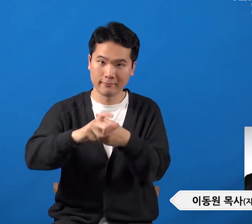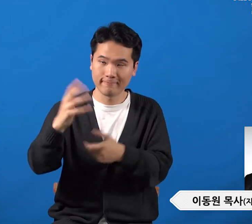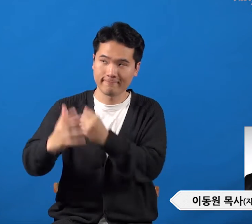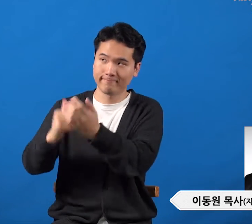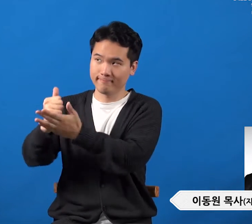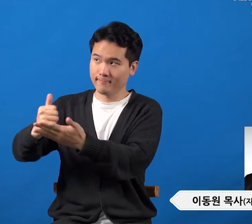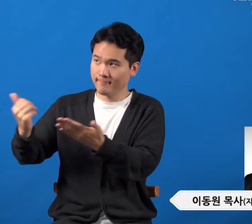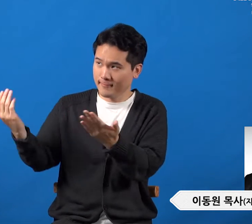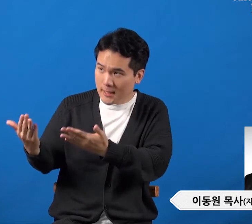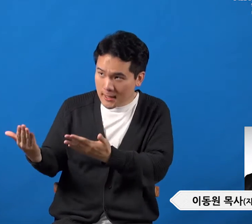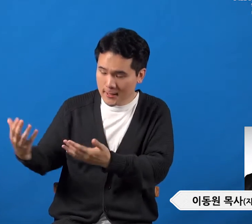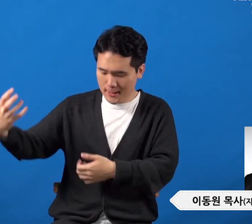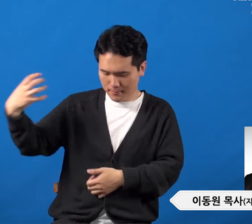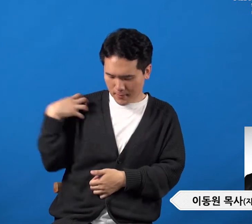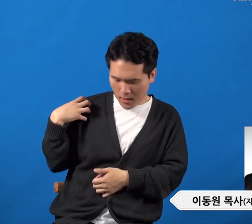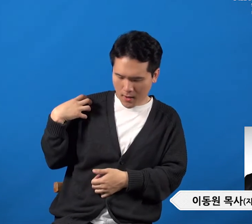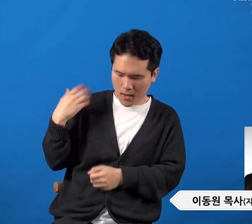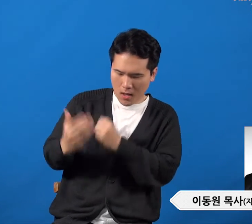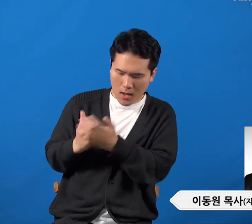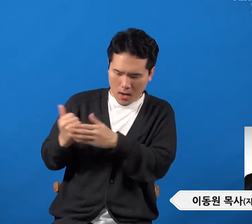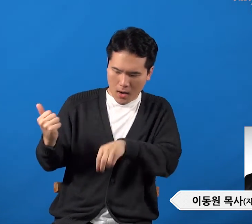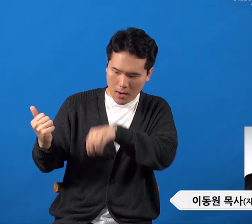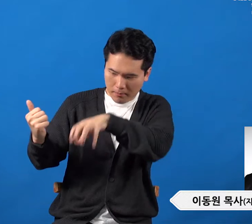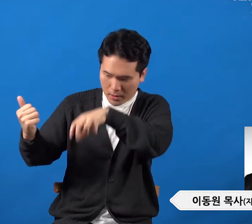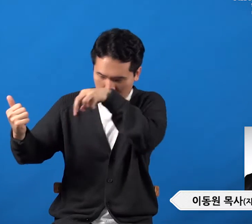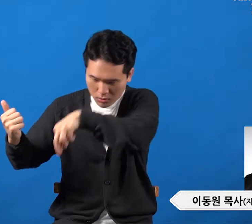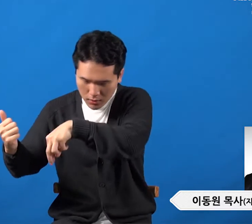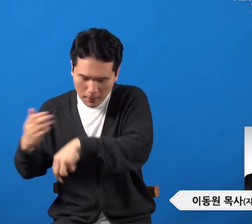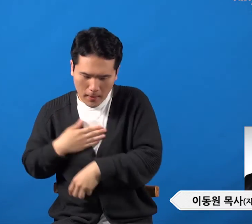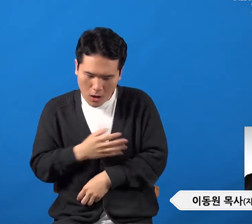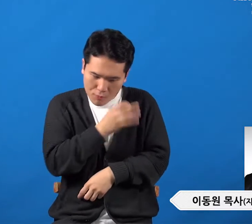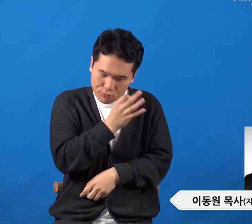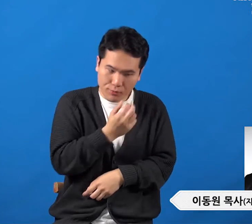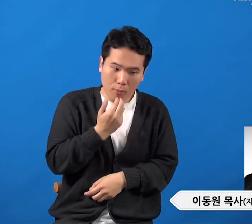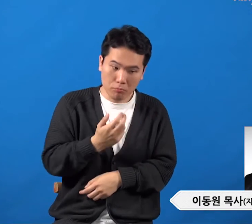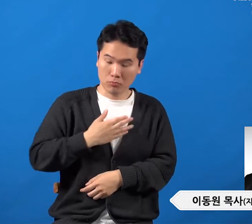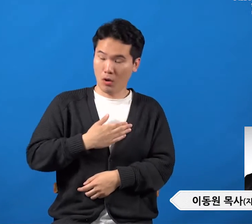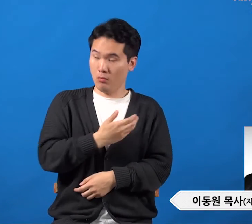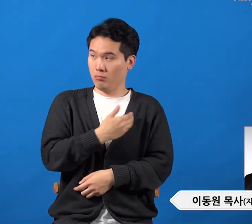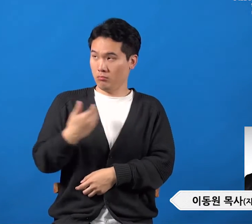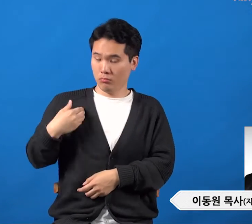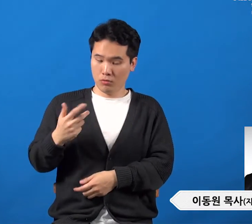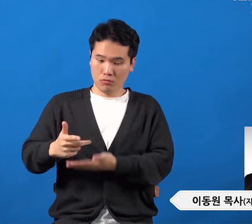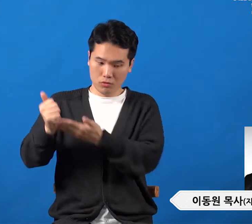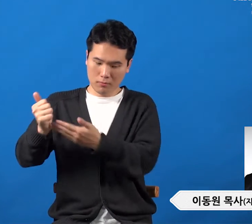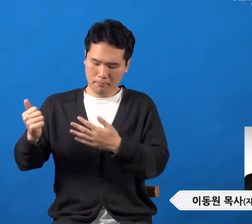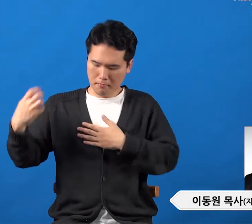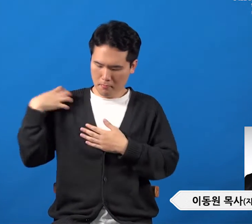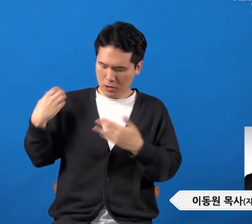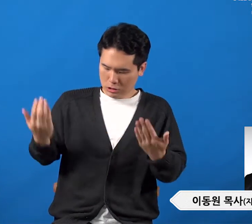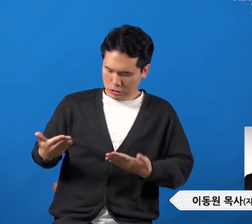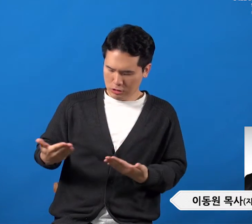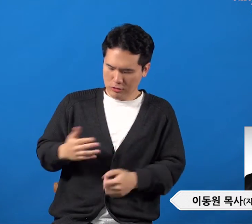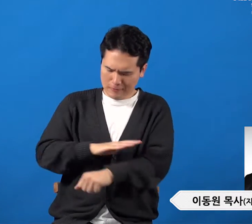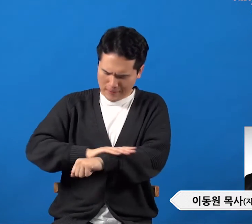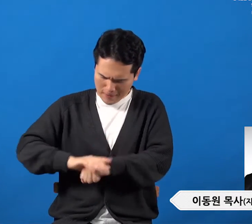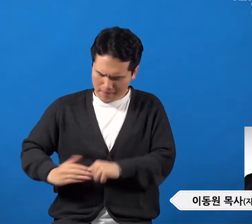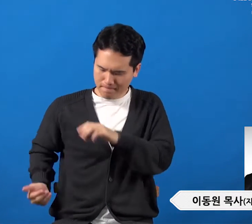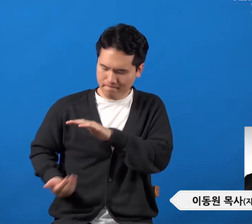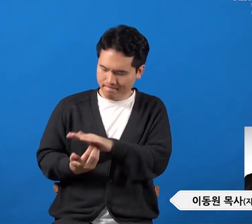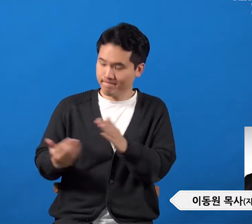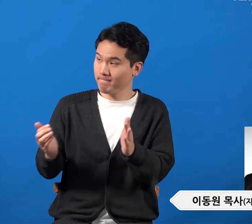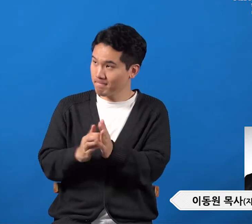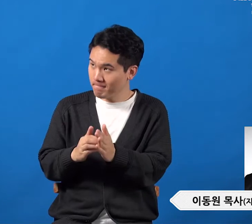하고 하나님 앞에 설 때 부끄러움 없이 저도 주님의 일 조금은 했어요 라고 보고할 수 있는 것, 은혜가